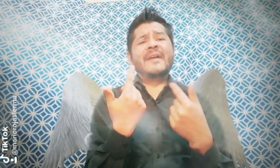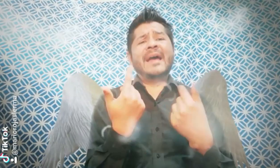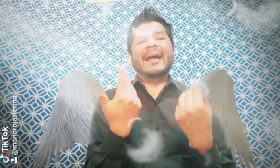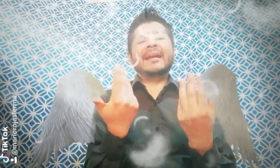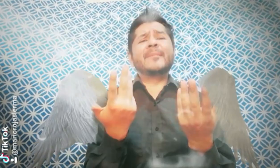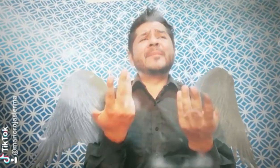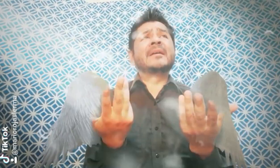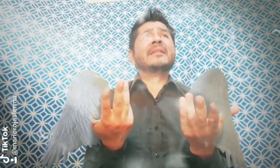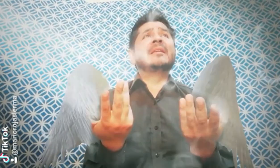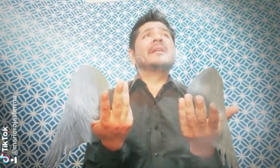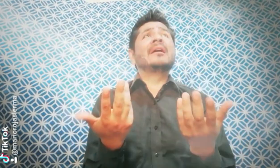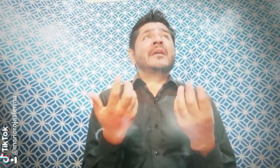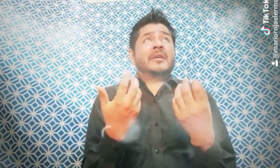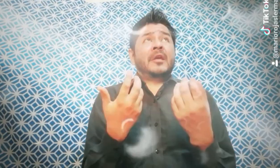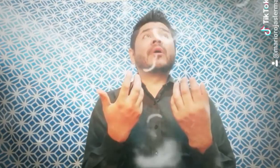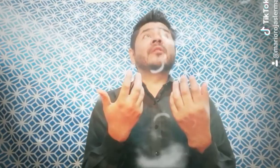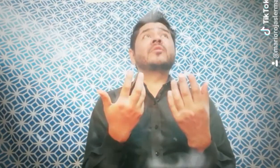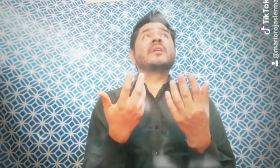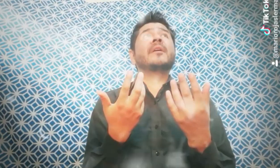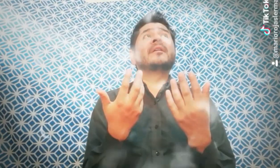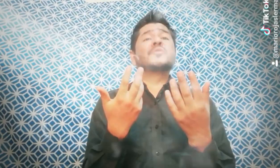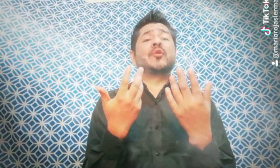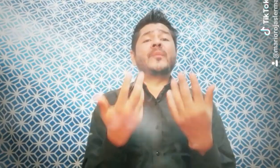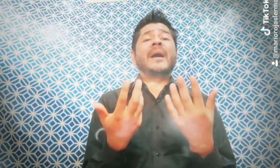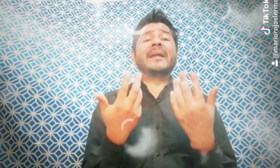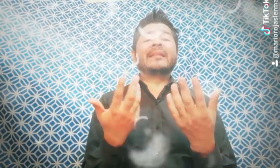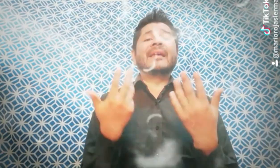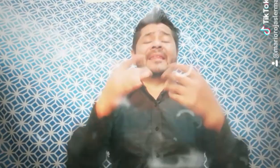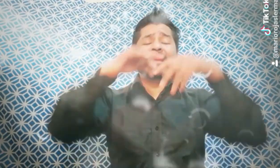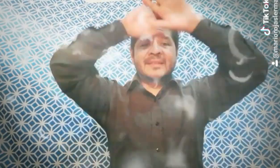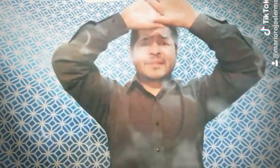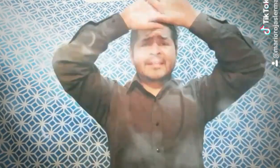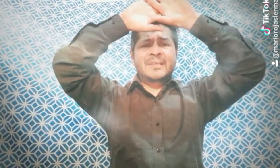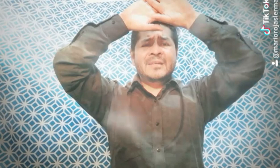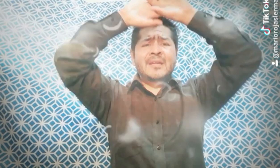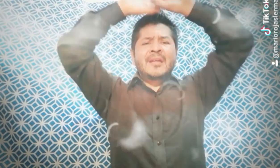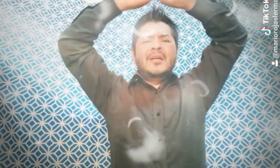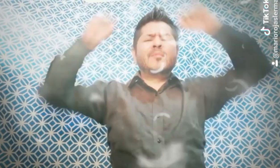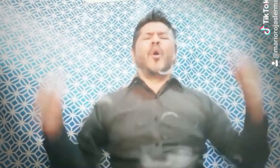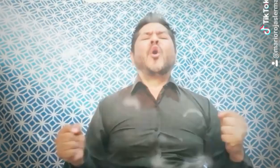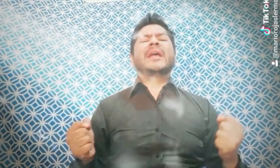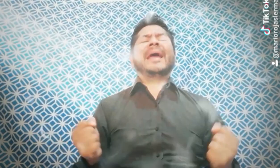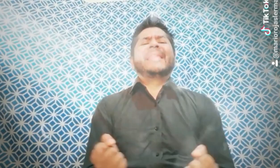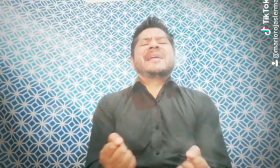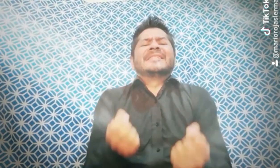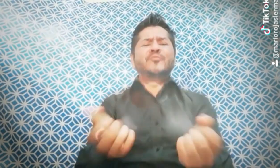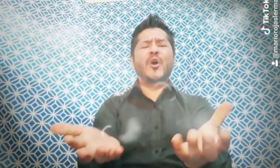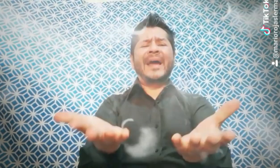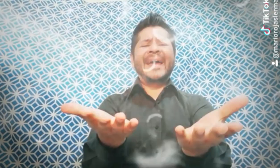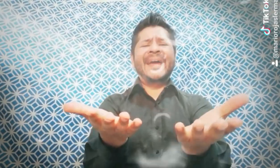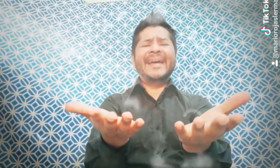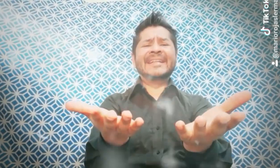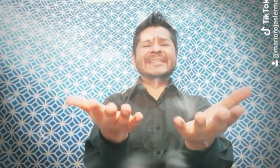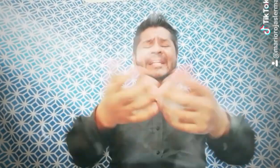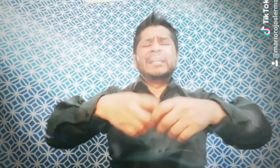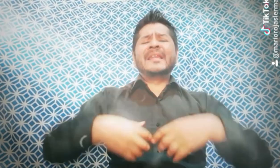a repetir, y es que sé que soy parte de ti. Porque después de